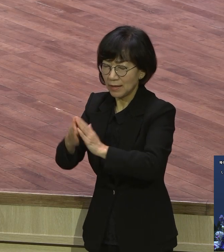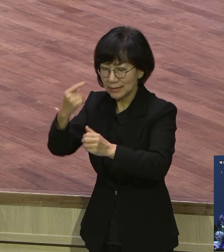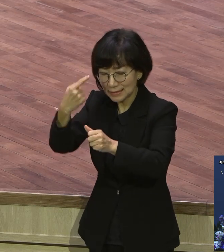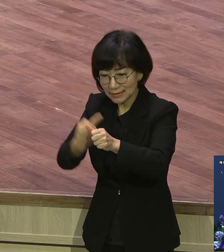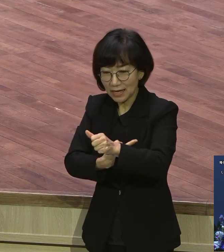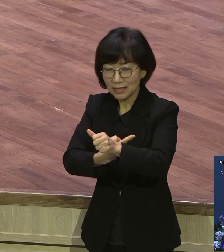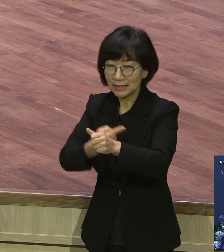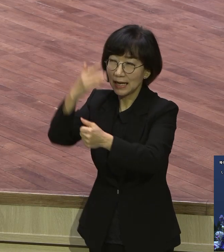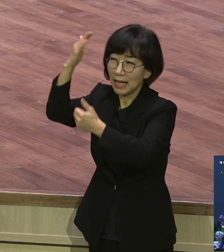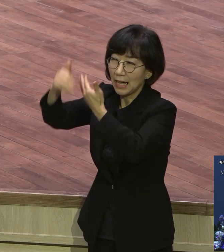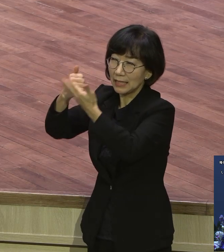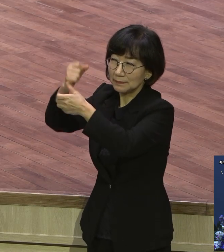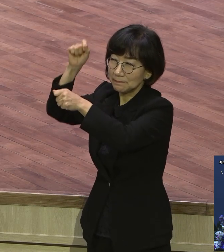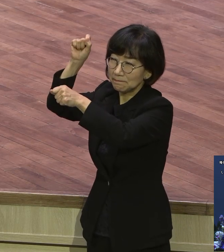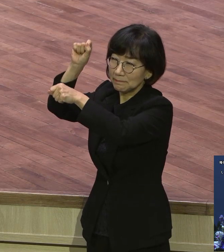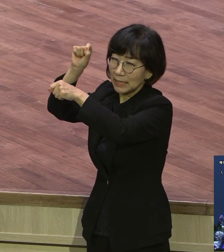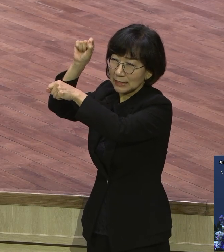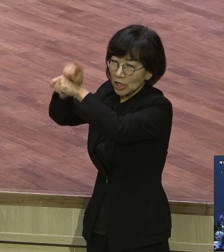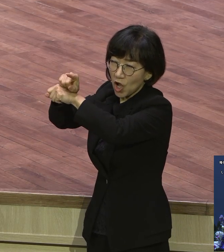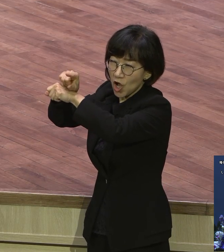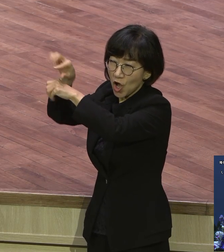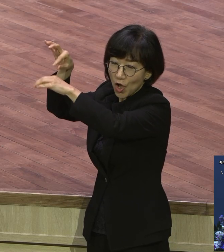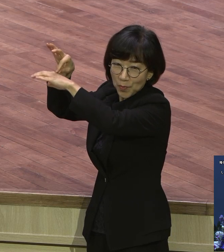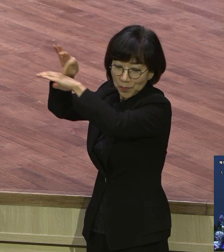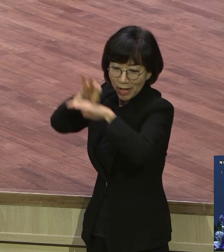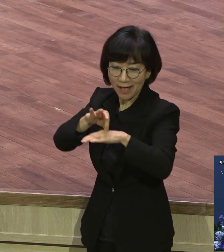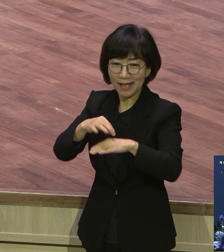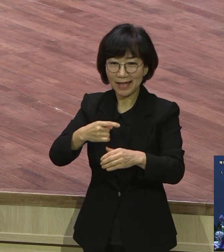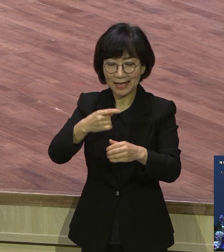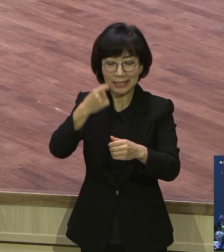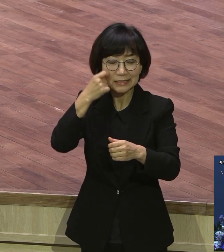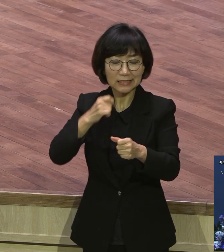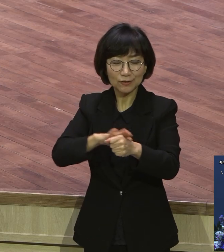극률 이게 하나님의 성품이거든요